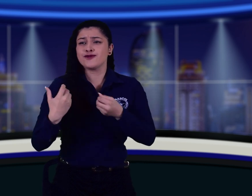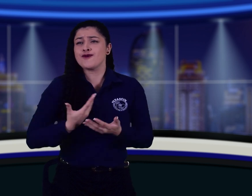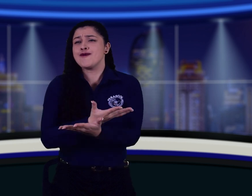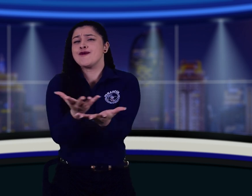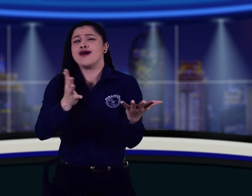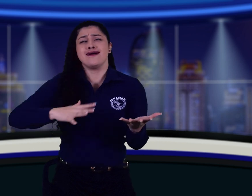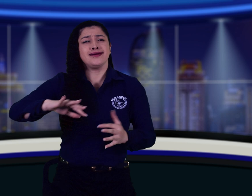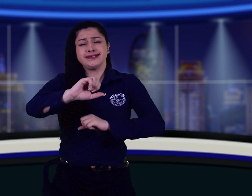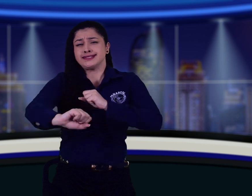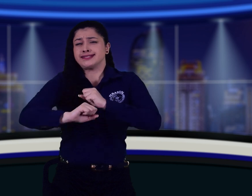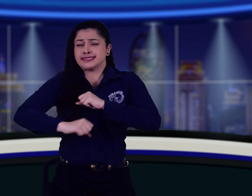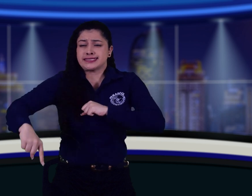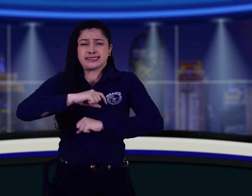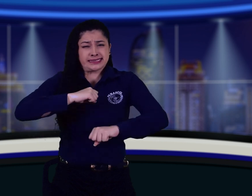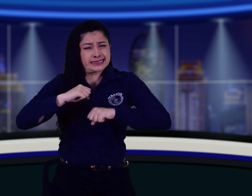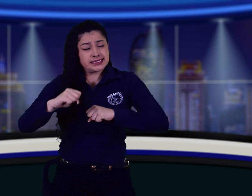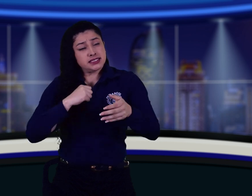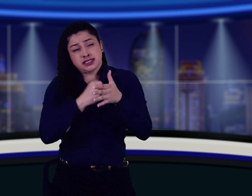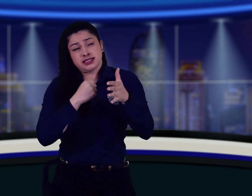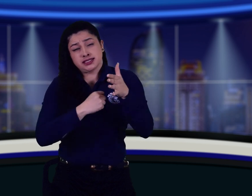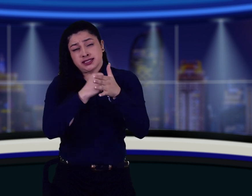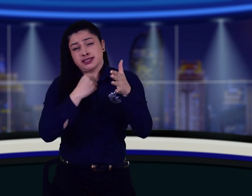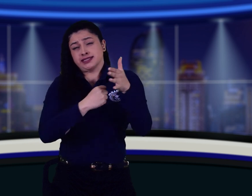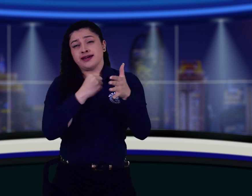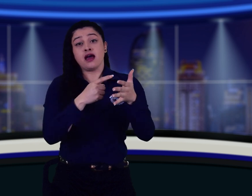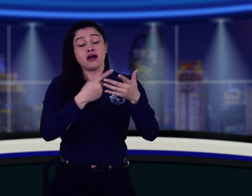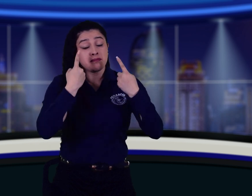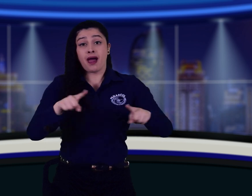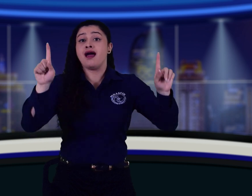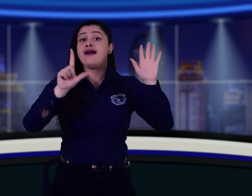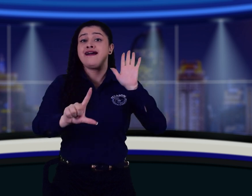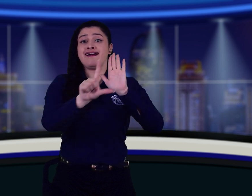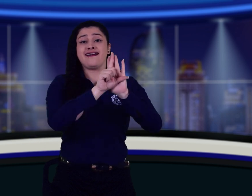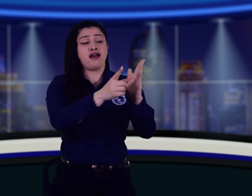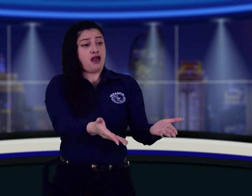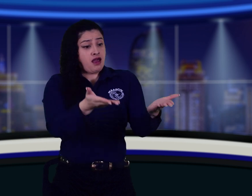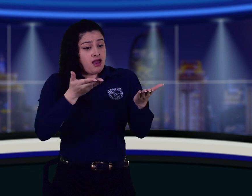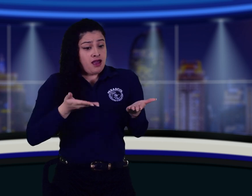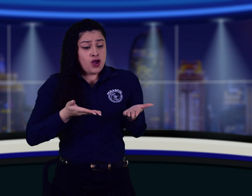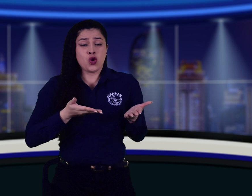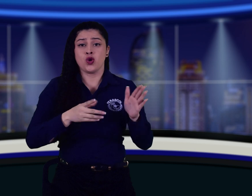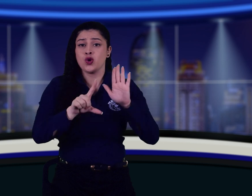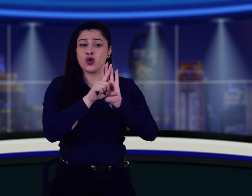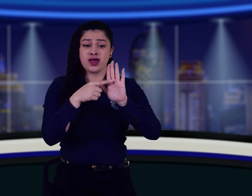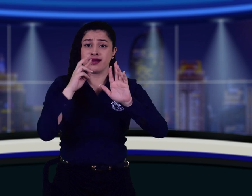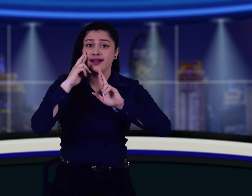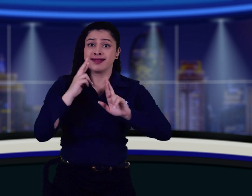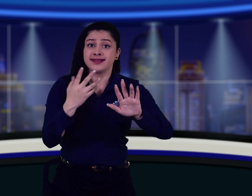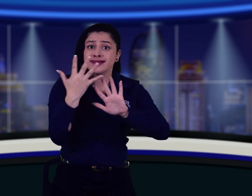durante todo este tiempo este proyecto de ley se viene trabajando durante muchos años y